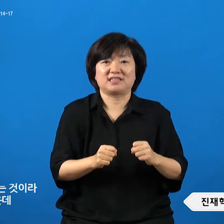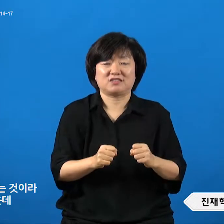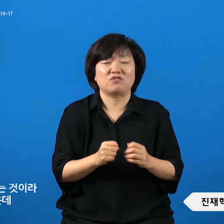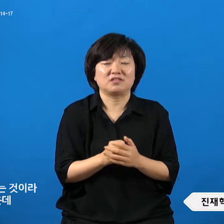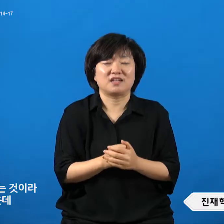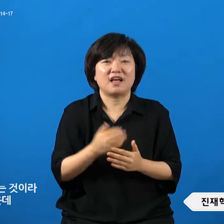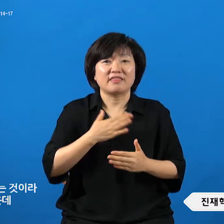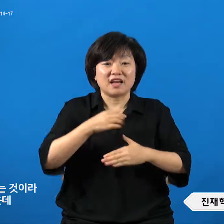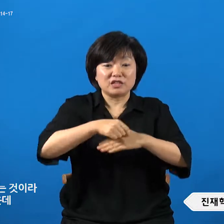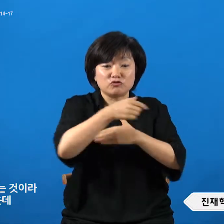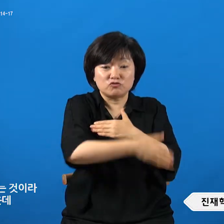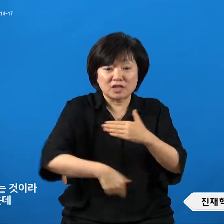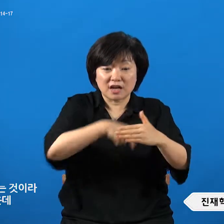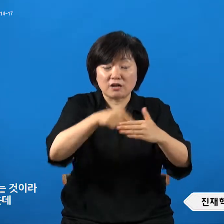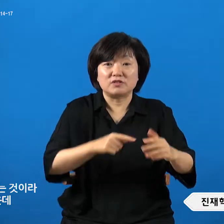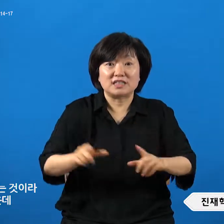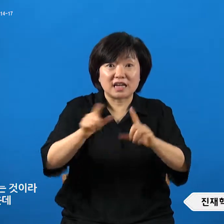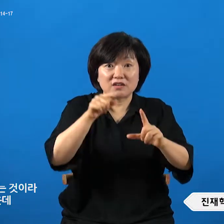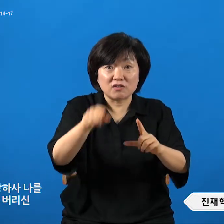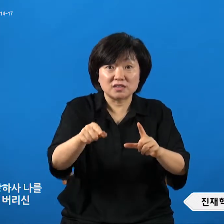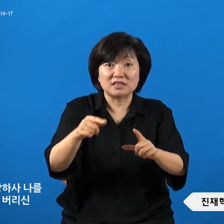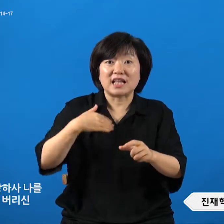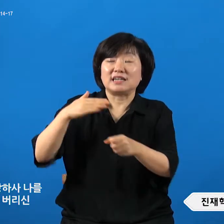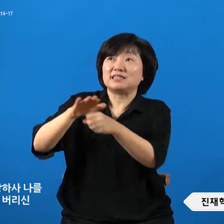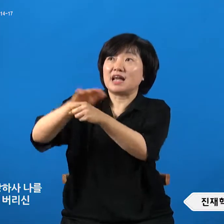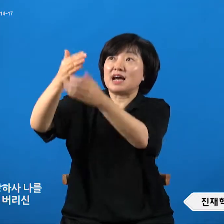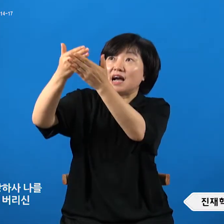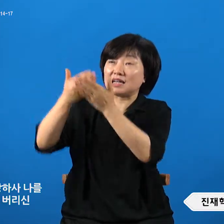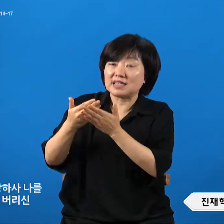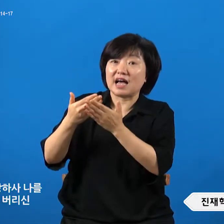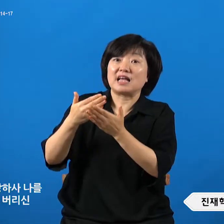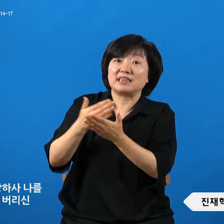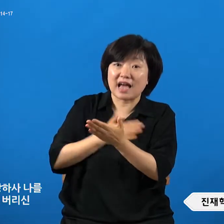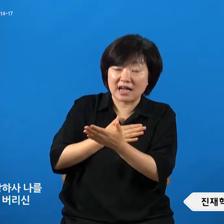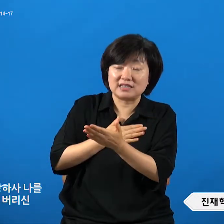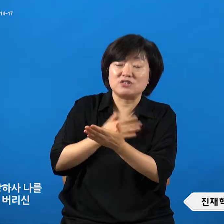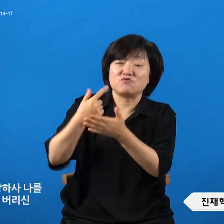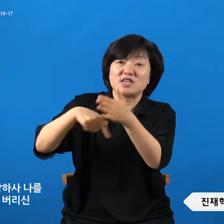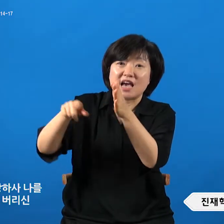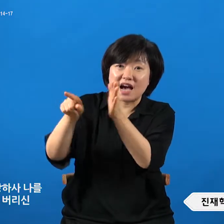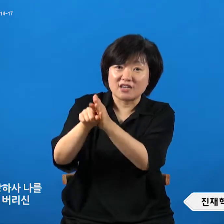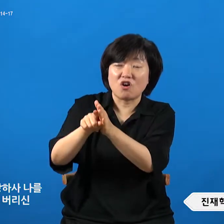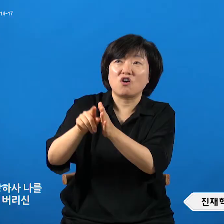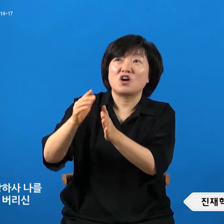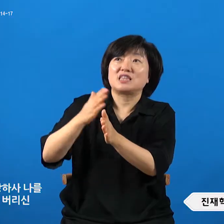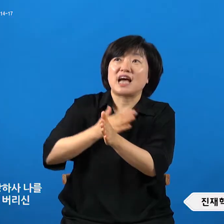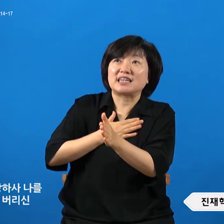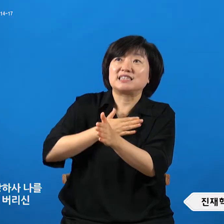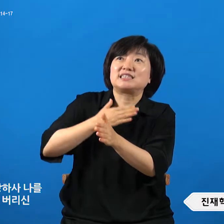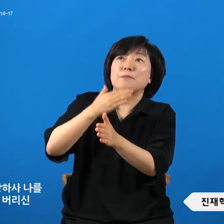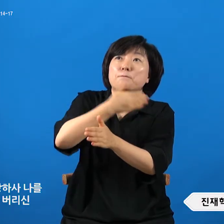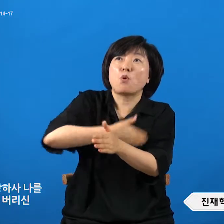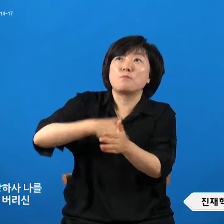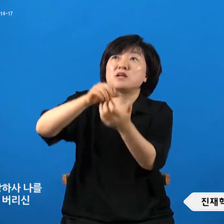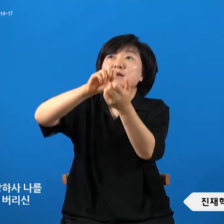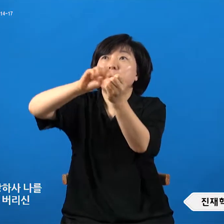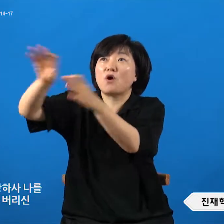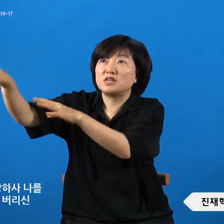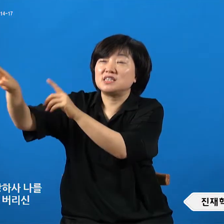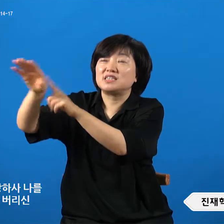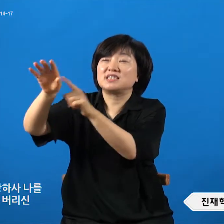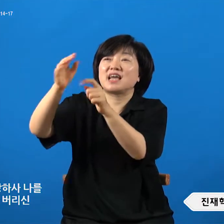다시 육체 가운데 사는 것은 나를 사랑하사 나를 위하여 자기 몸을 버리신 하나님의 아들을 믿는 믿음